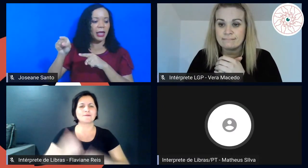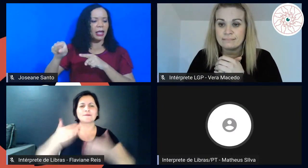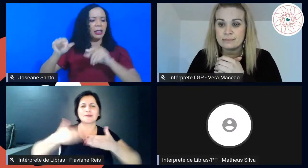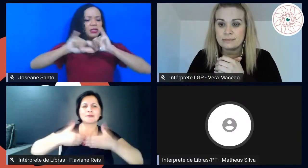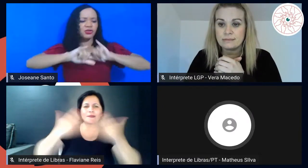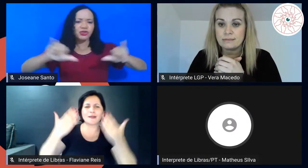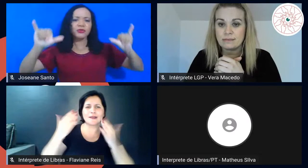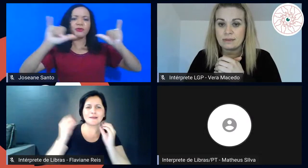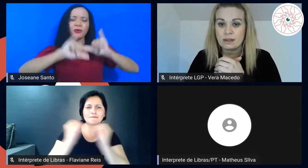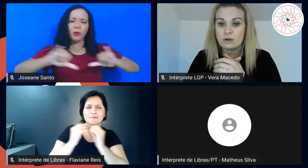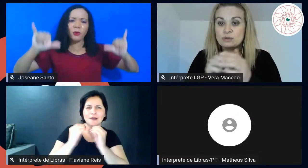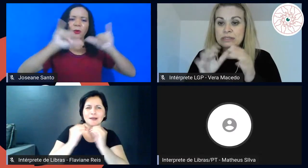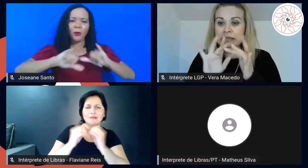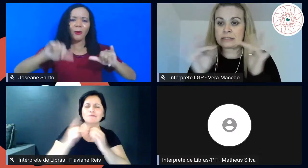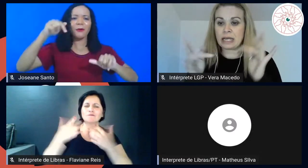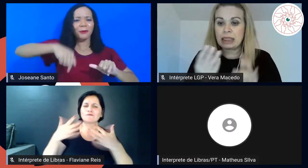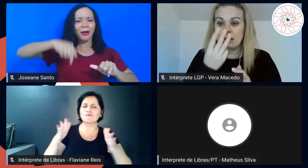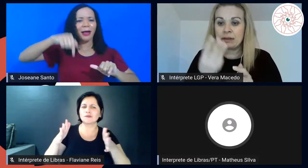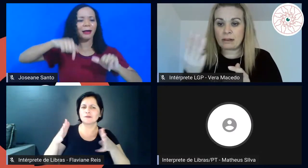o site www.ia.